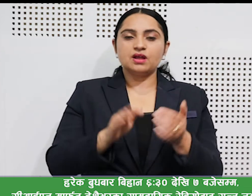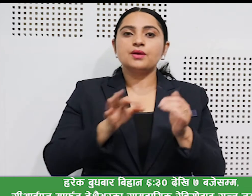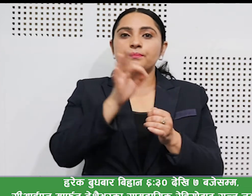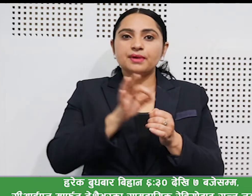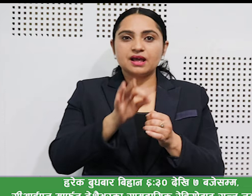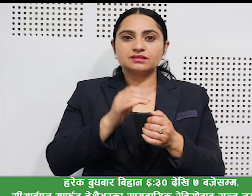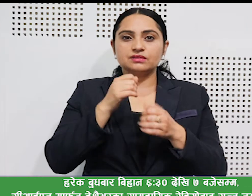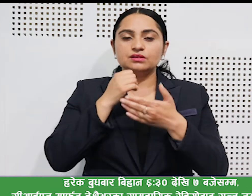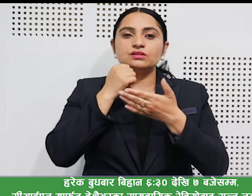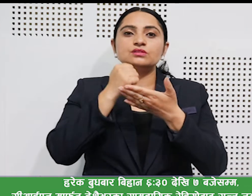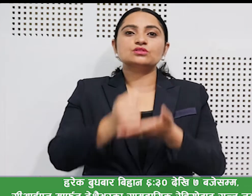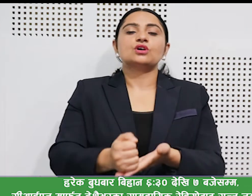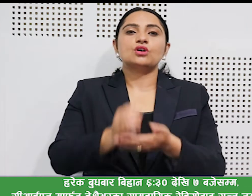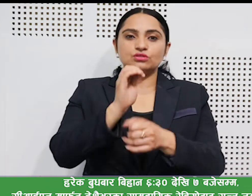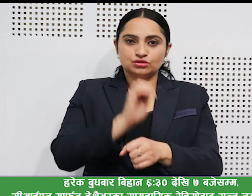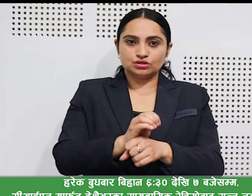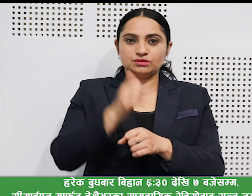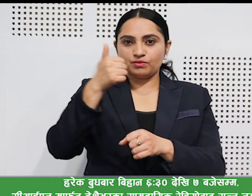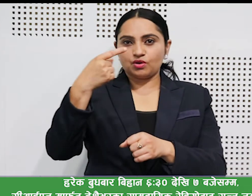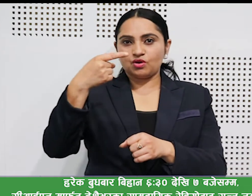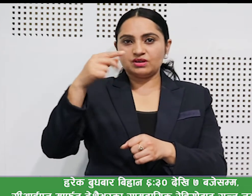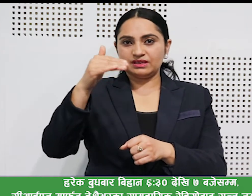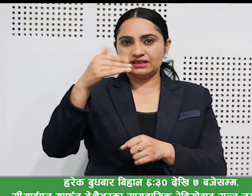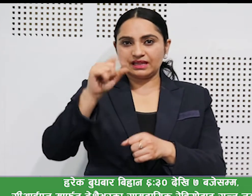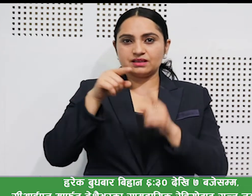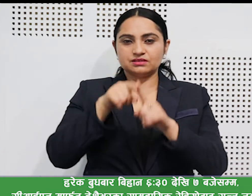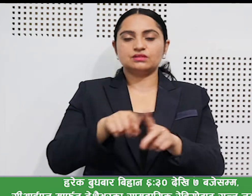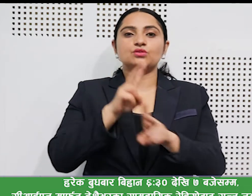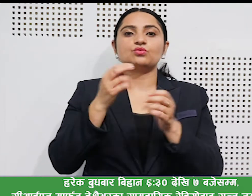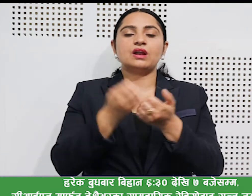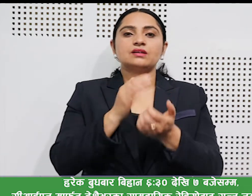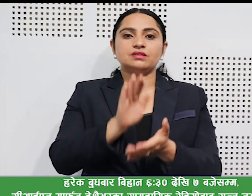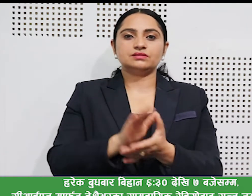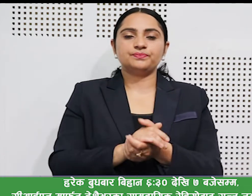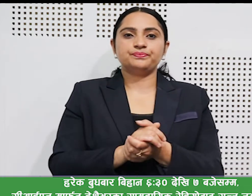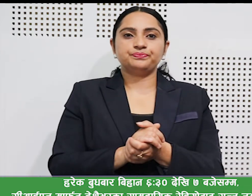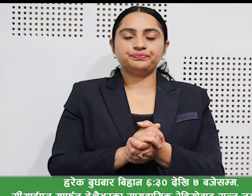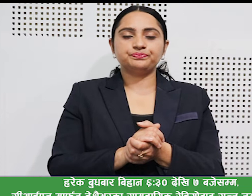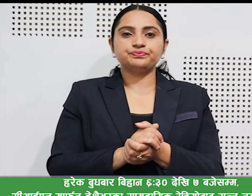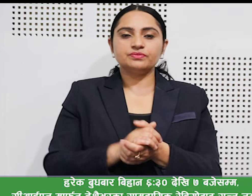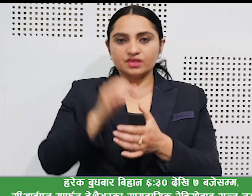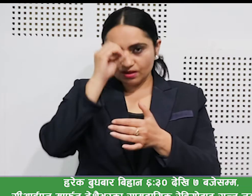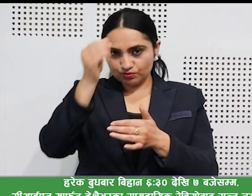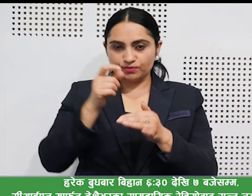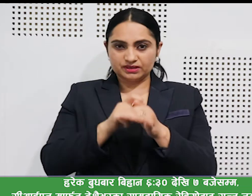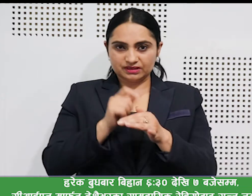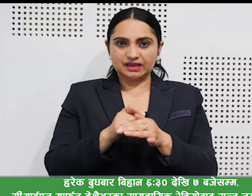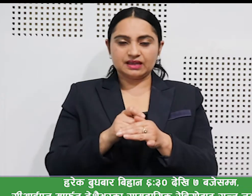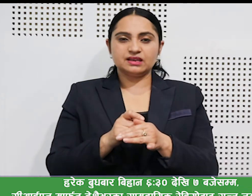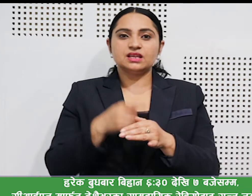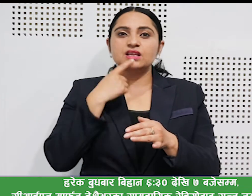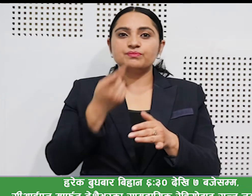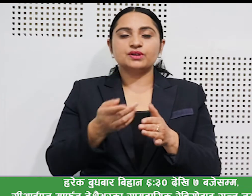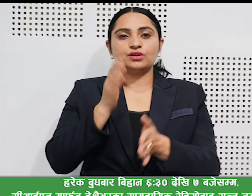प्राधिकरणका सहसचिव अनिता निरौलासँग कुराकानी गरेका छौँ। हरेक वर्ष बनाउँछौँ मनसुन पूर्व तयारी तथा प्रतिकार योजना भनेर